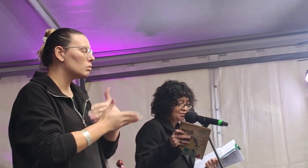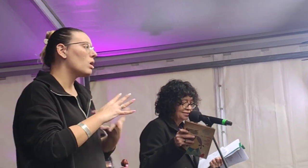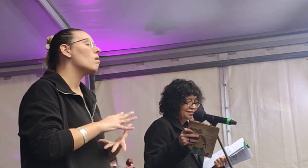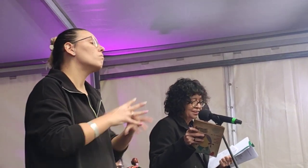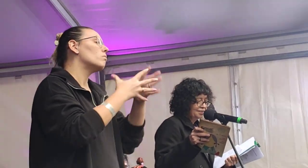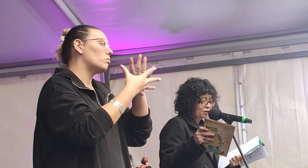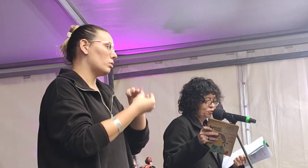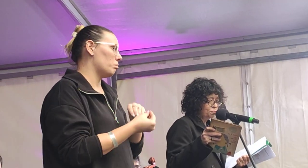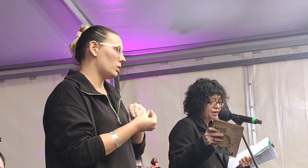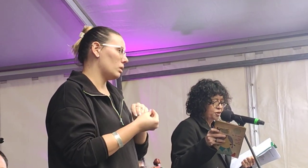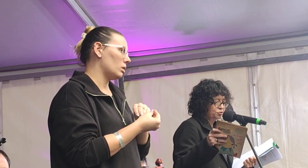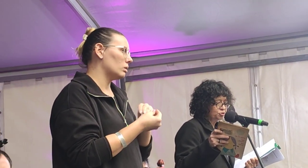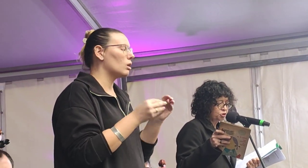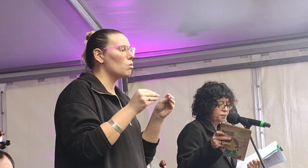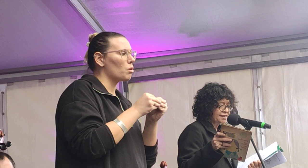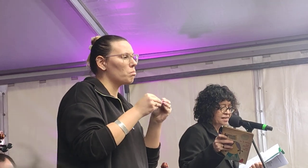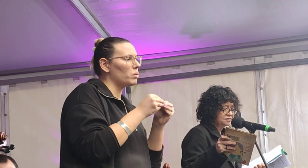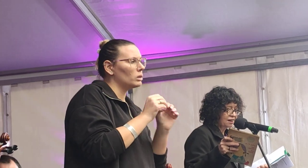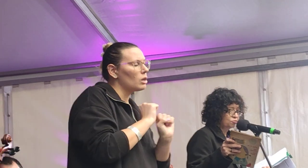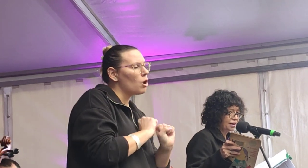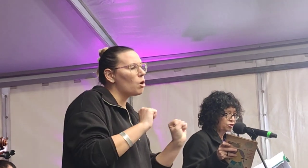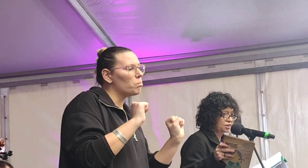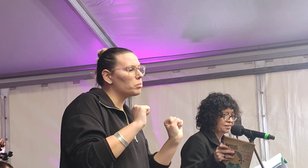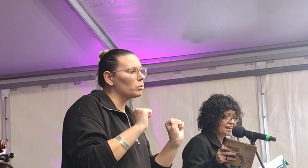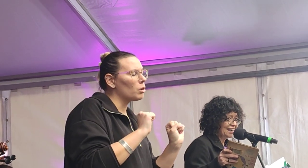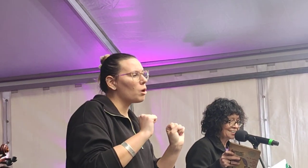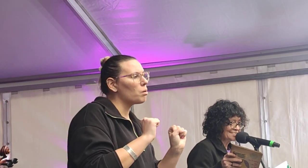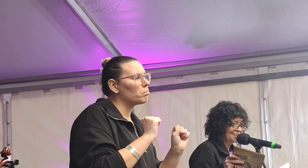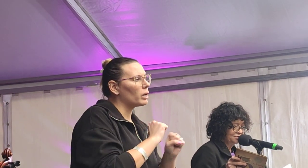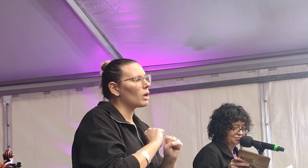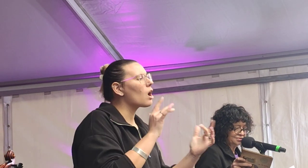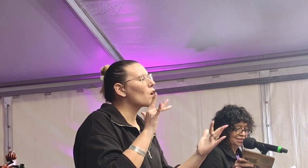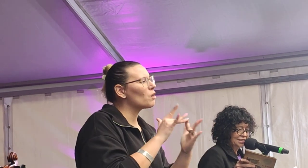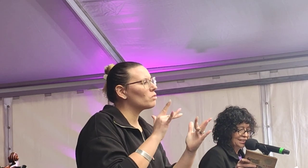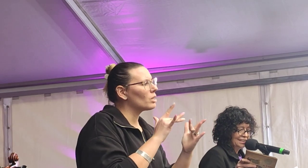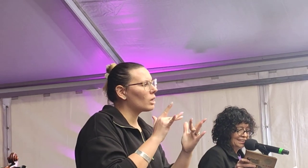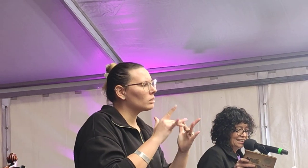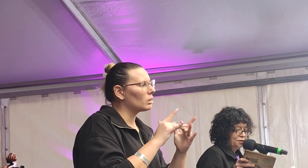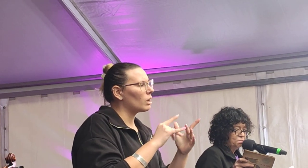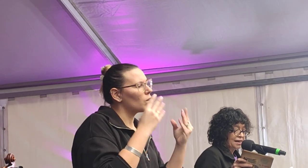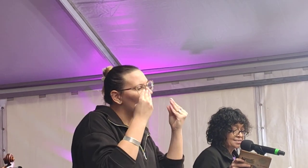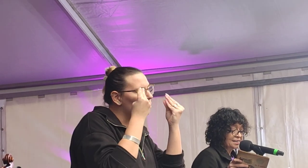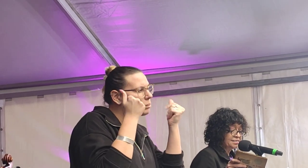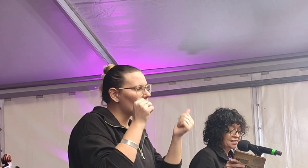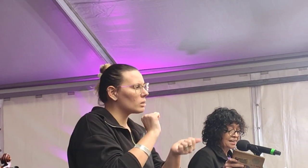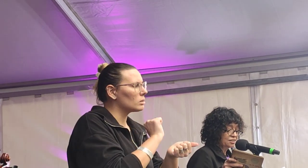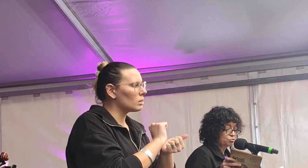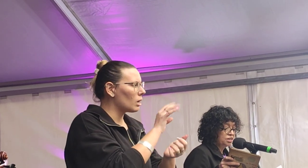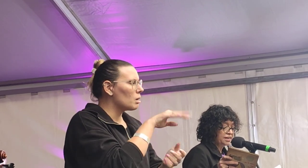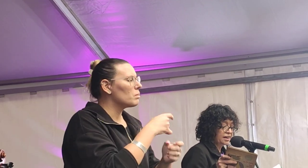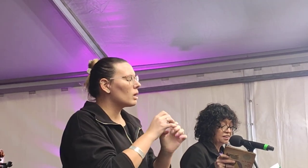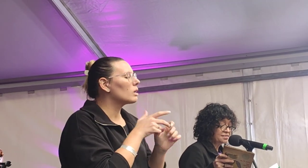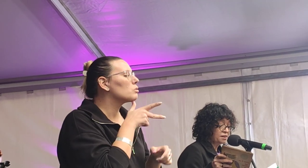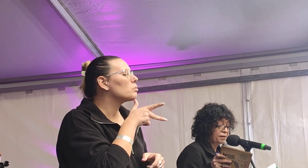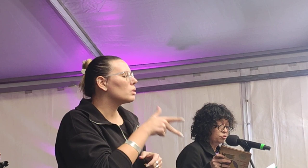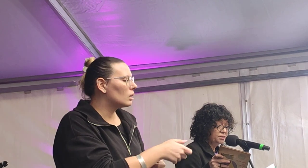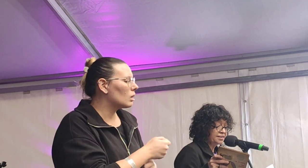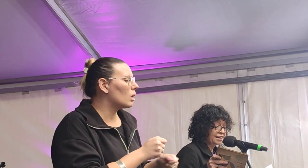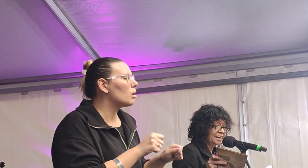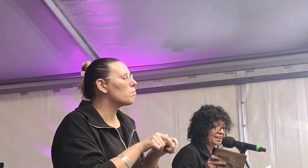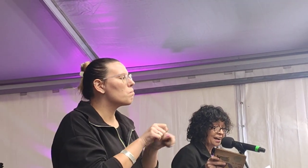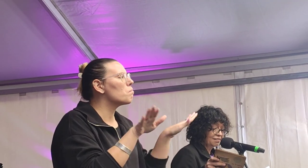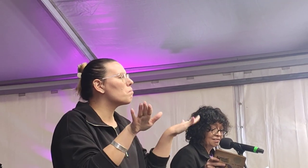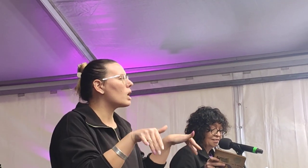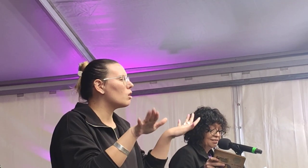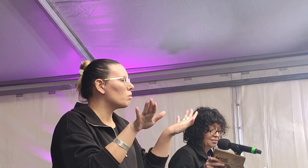modo que un compañero encontró para saltar los barrotes de la cárcel, para hacerle llegar a su hija esa